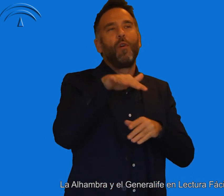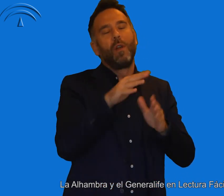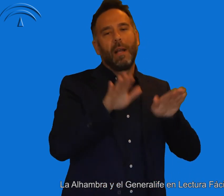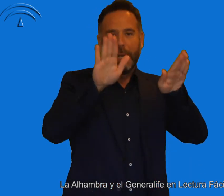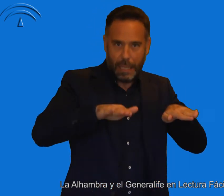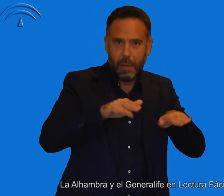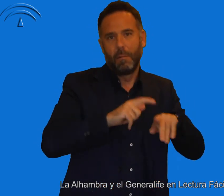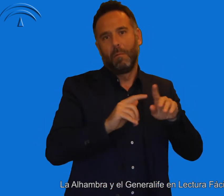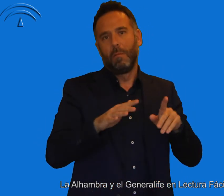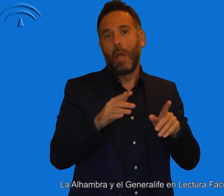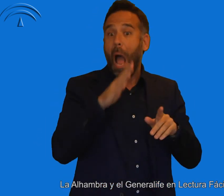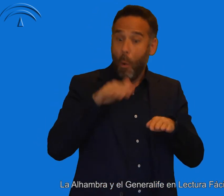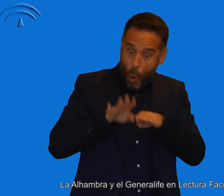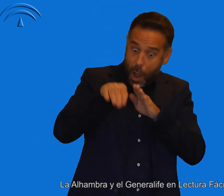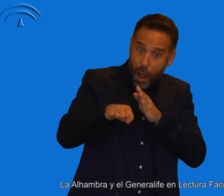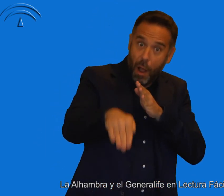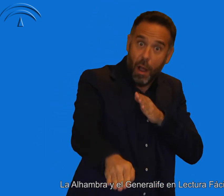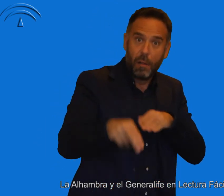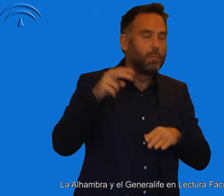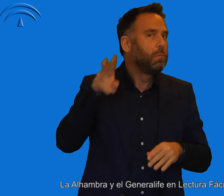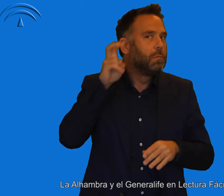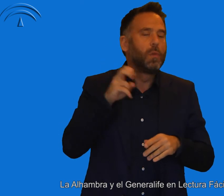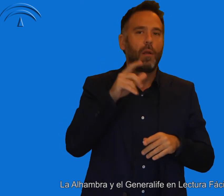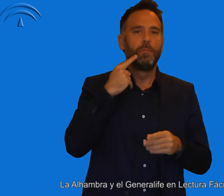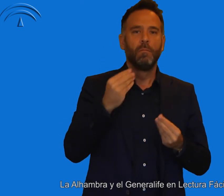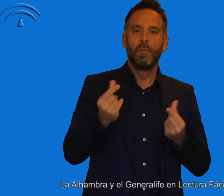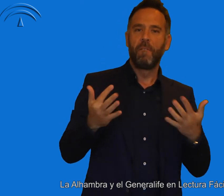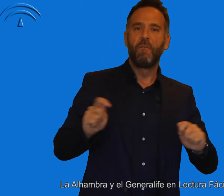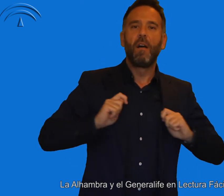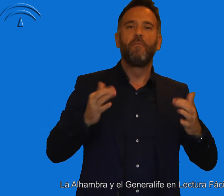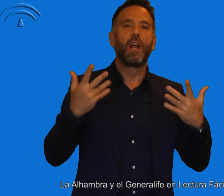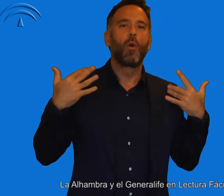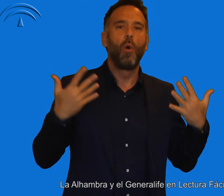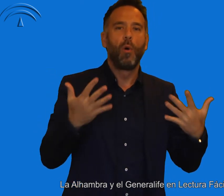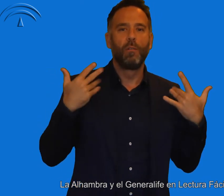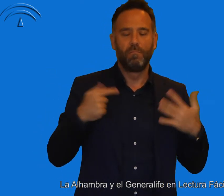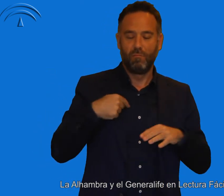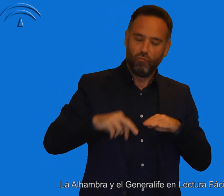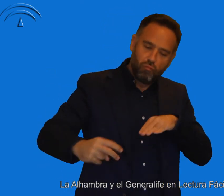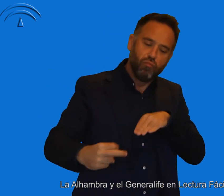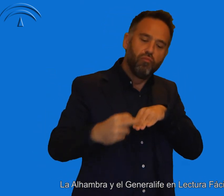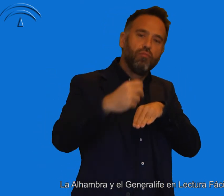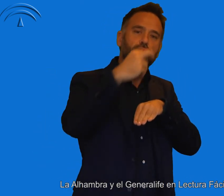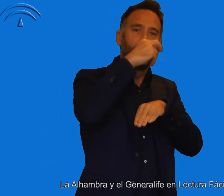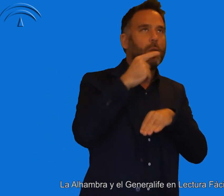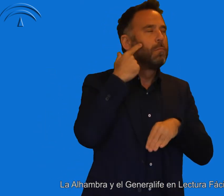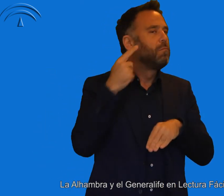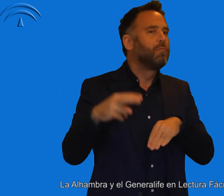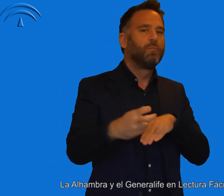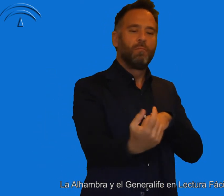El agua baja por los pasamanos de la escalera. Su sonido y su frescor acompañan a quienes suben por ella. Para el